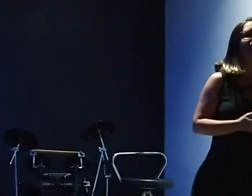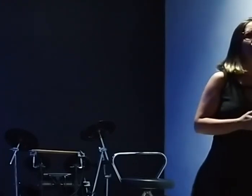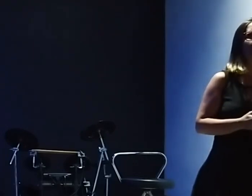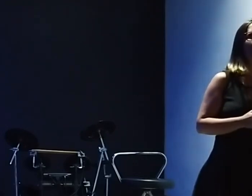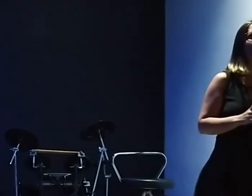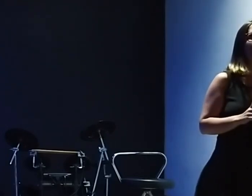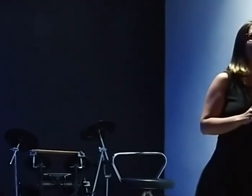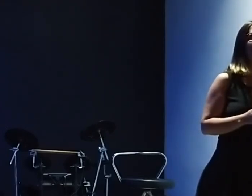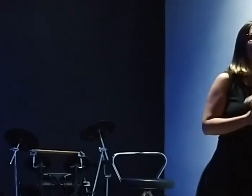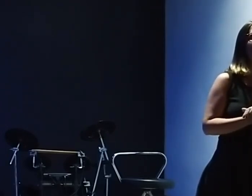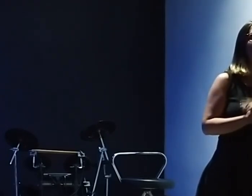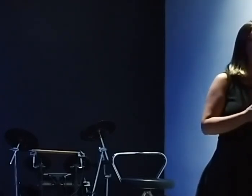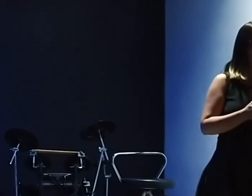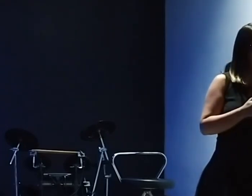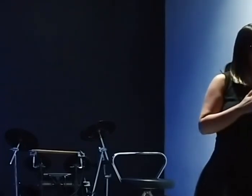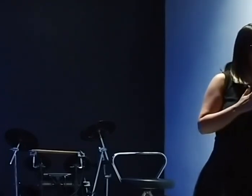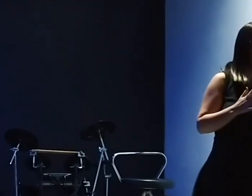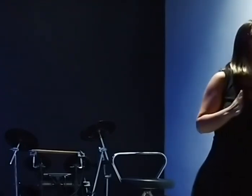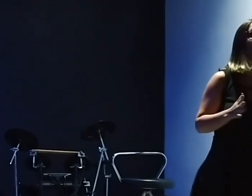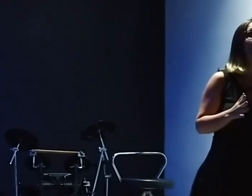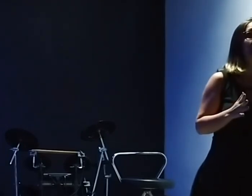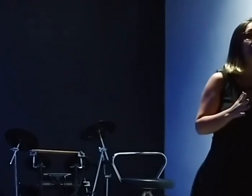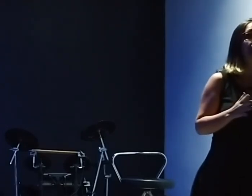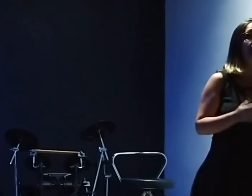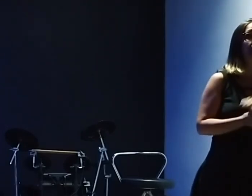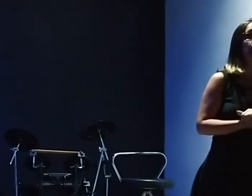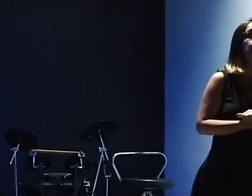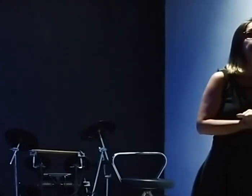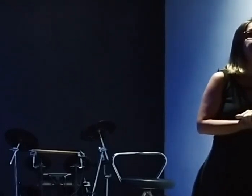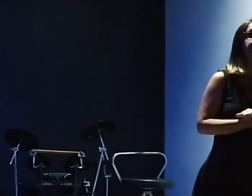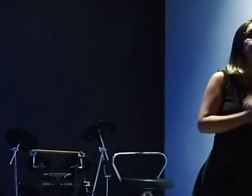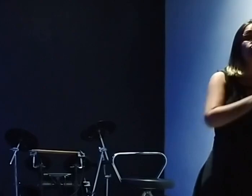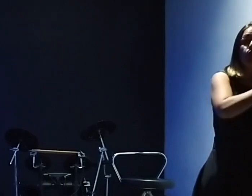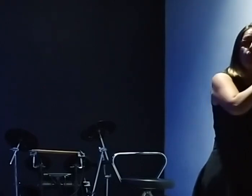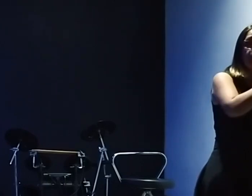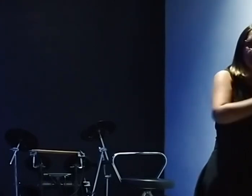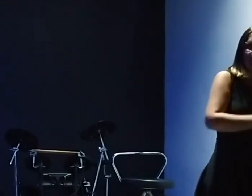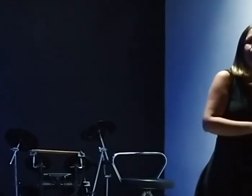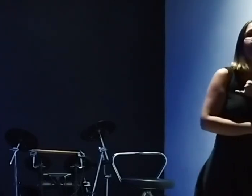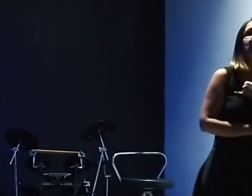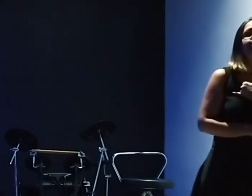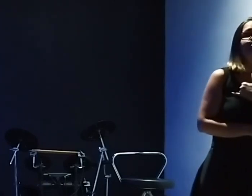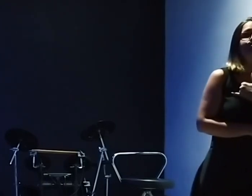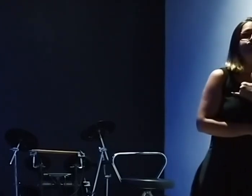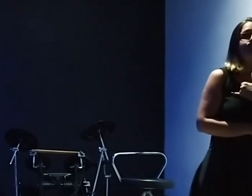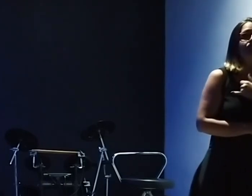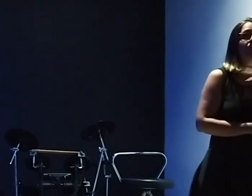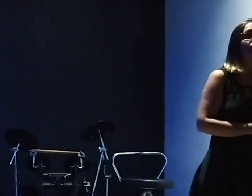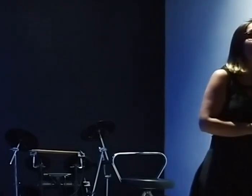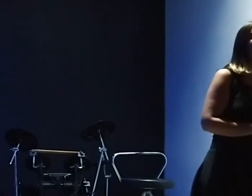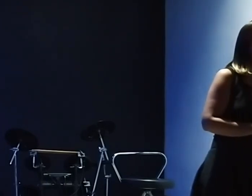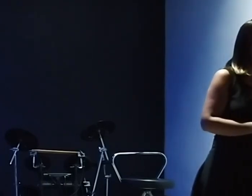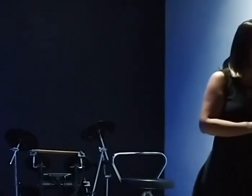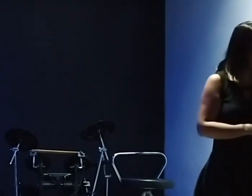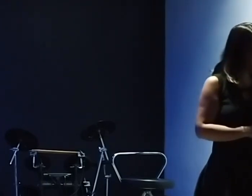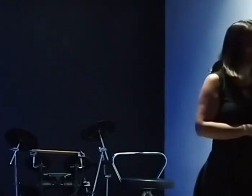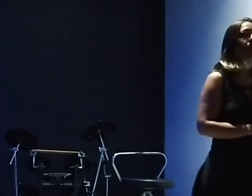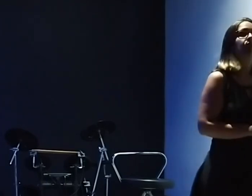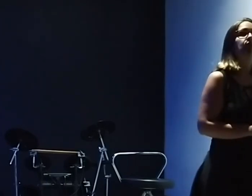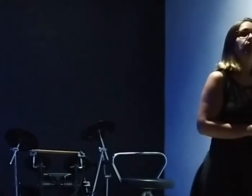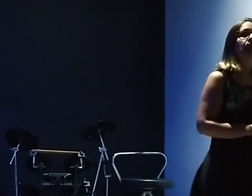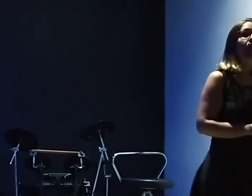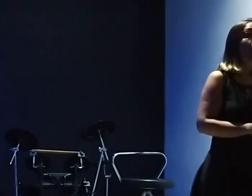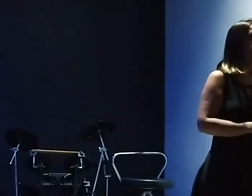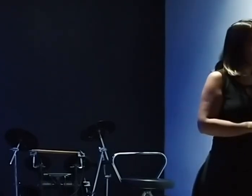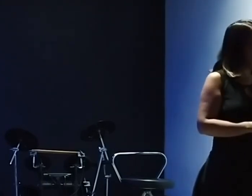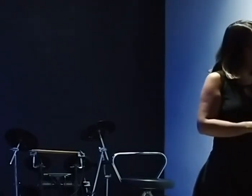fui eu. Nada daquele dia. Deixa de existir. Quando eu ouvi uma voz me dizer, mais para trás, Deus